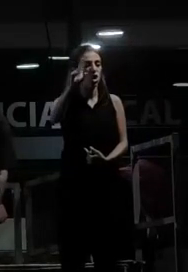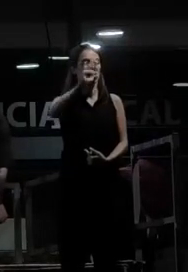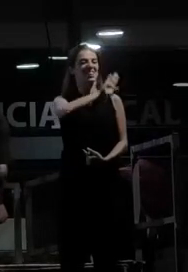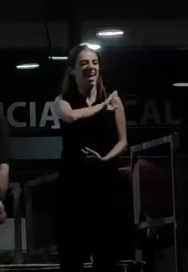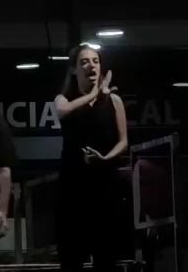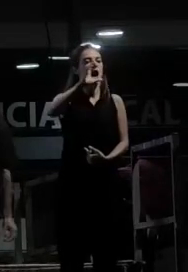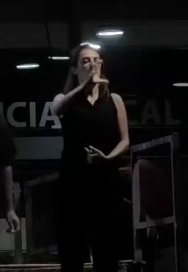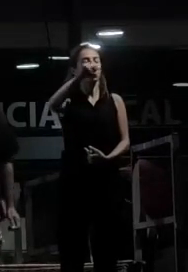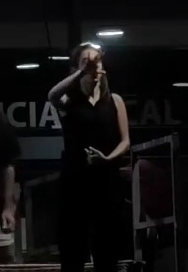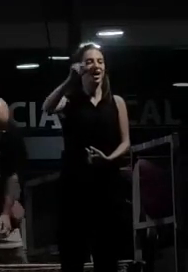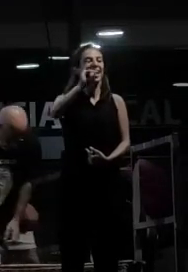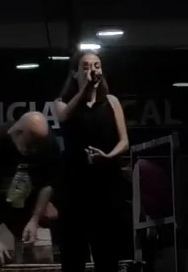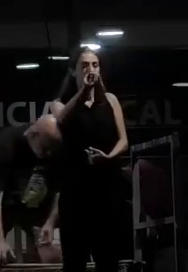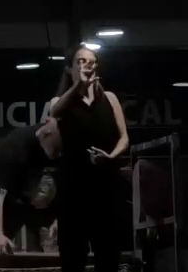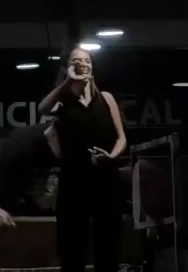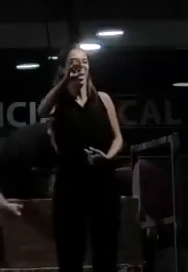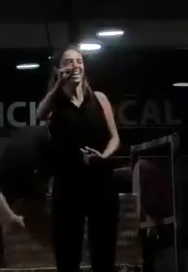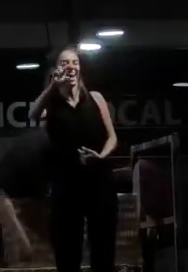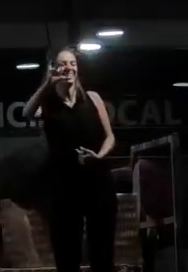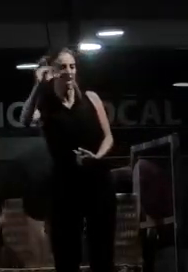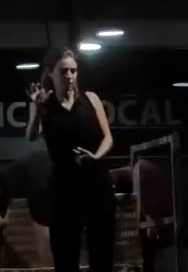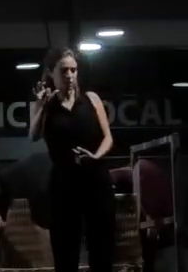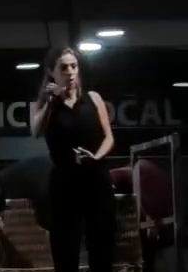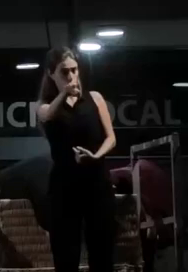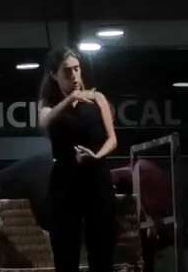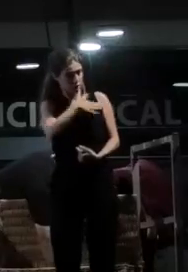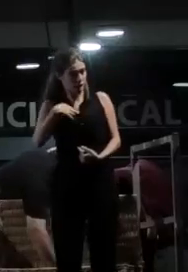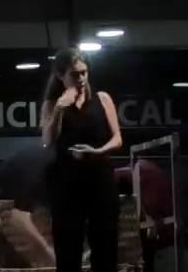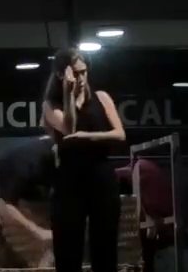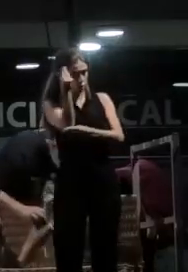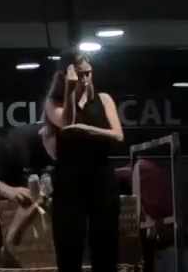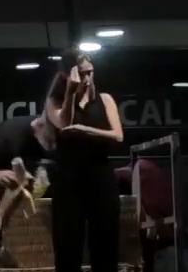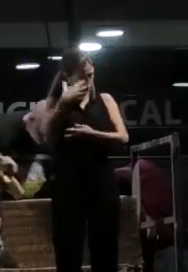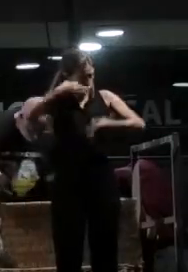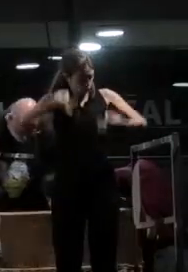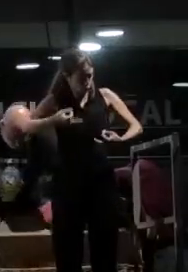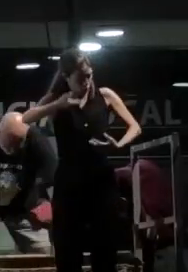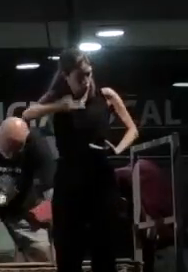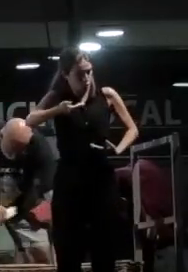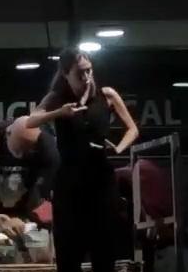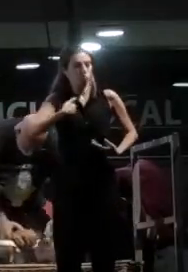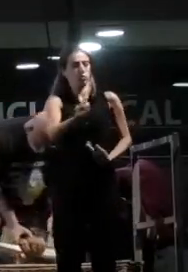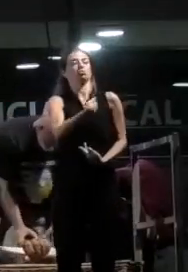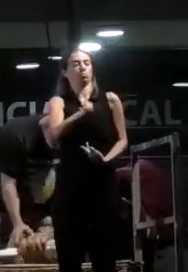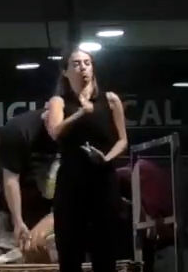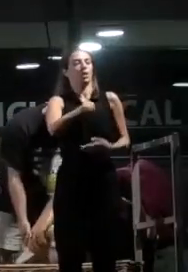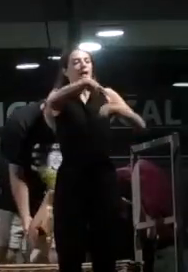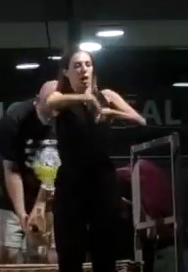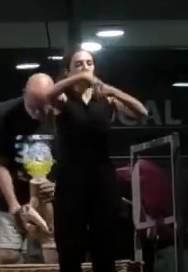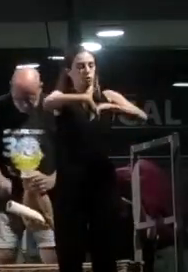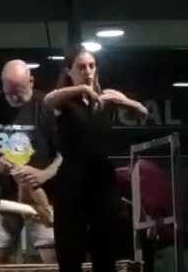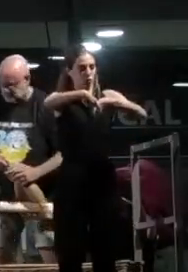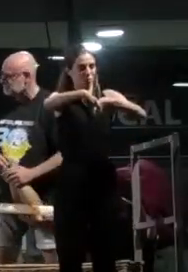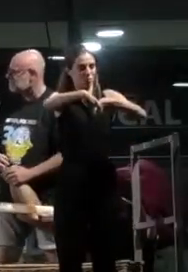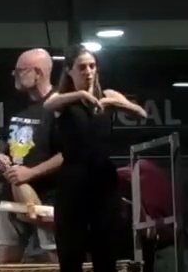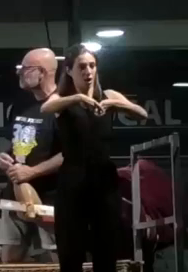Requesens. Volíeu un gegant singular? Doncs aquí en teniu un. A cavall, amb